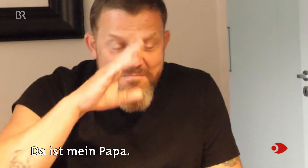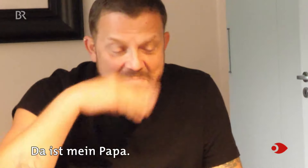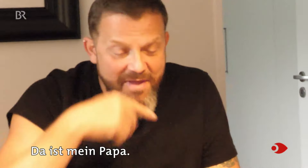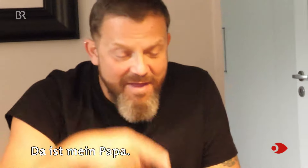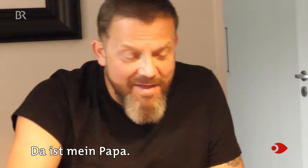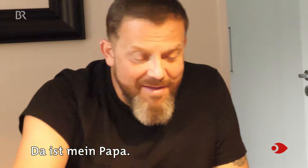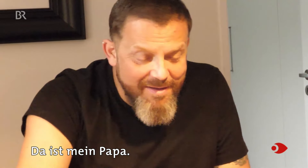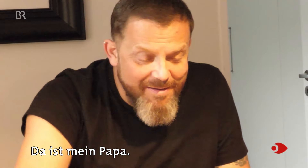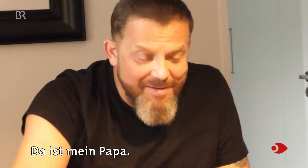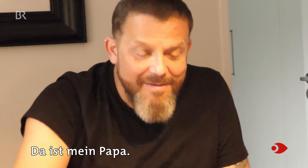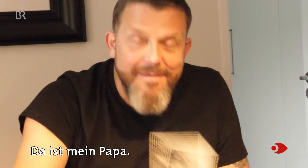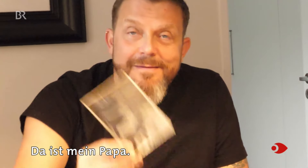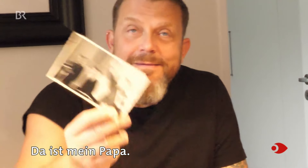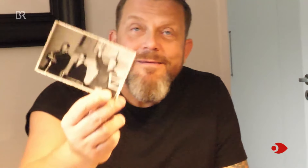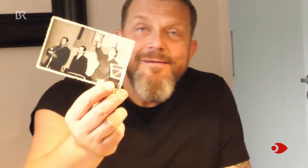Das ist mein Papa.